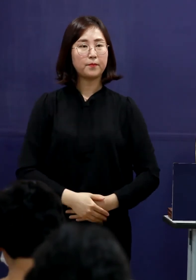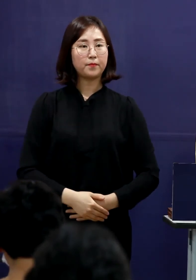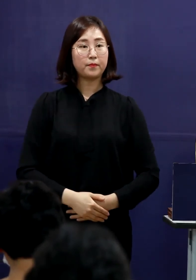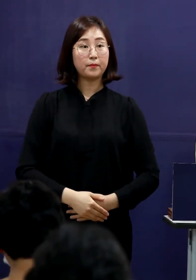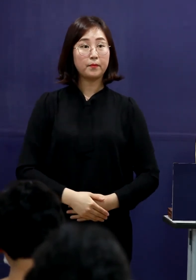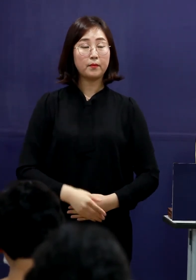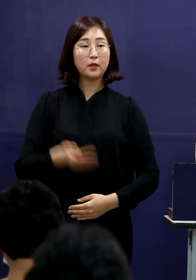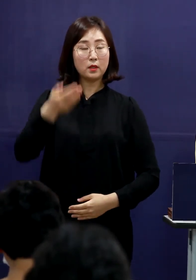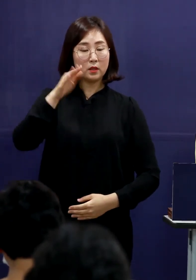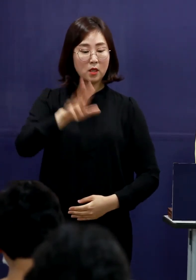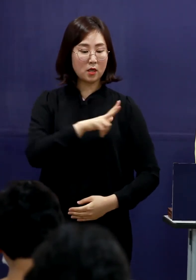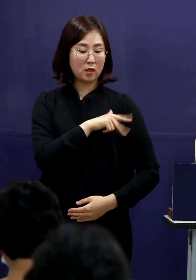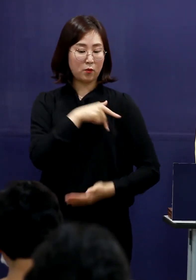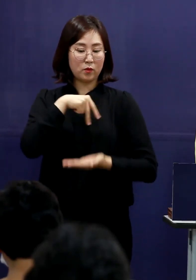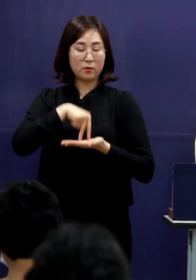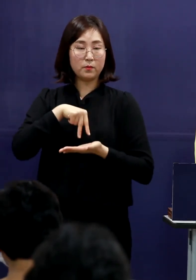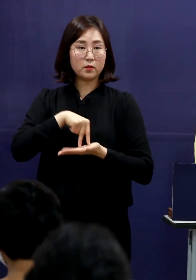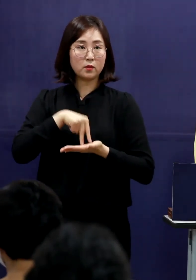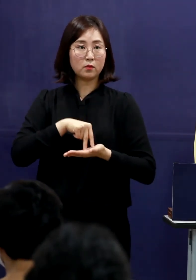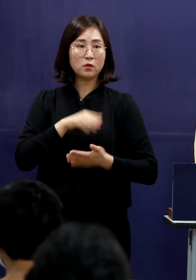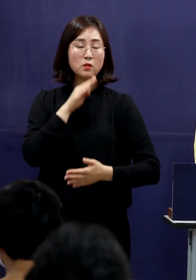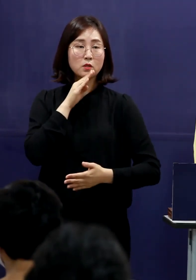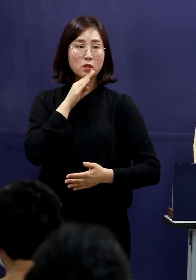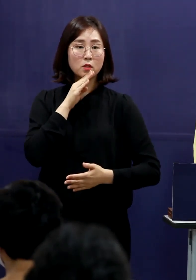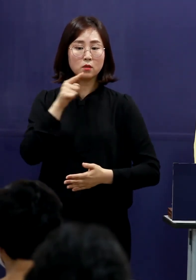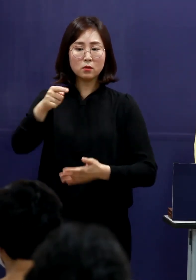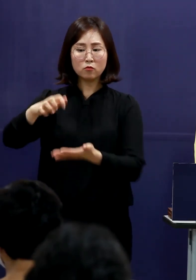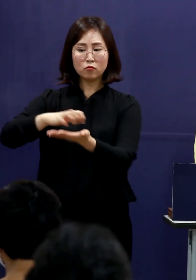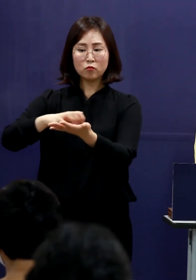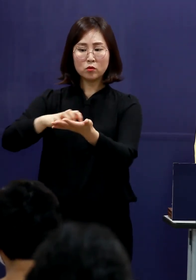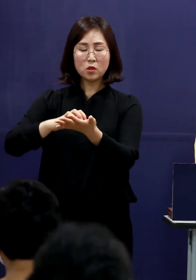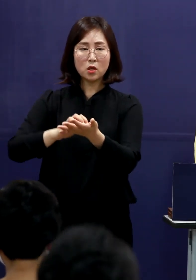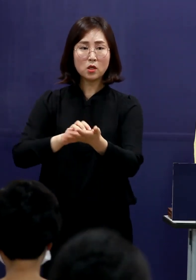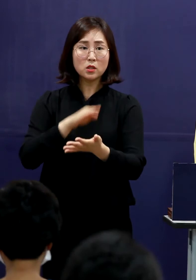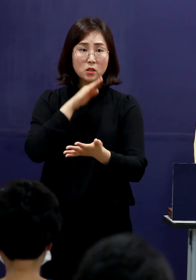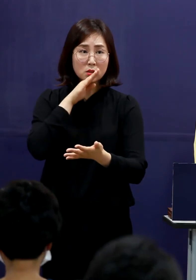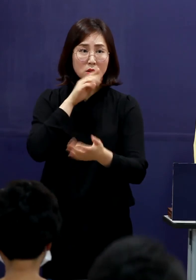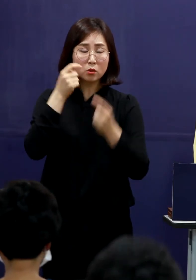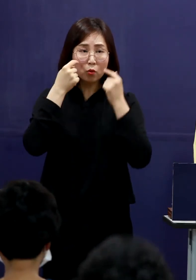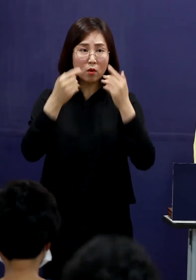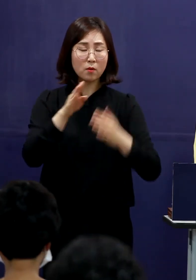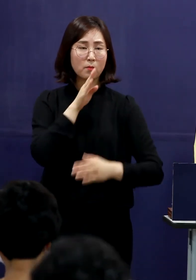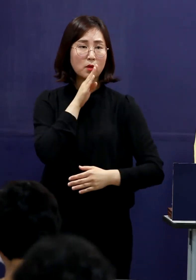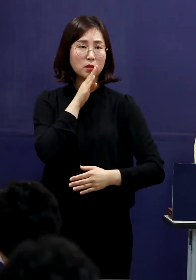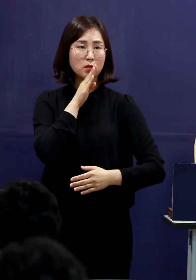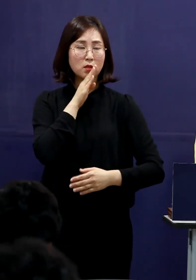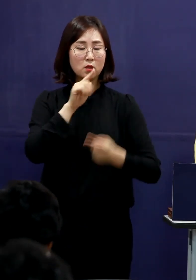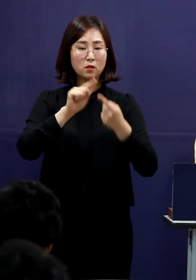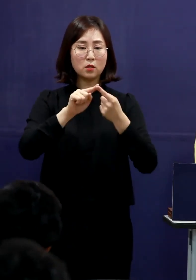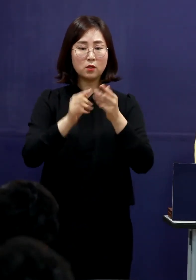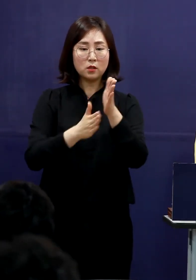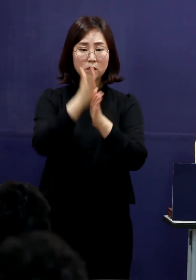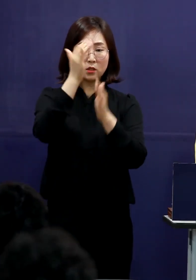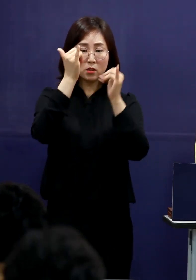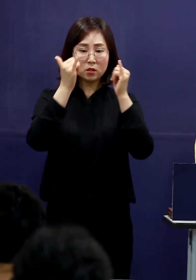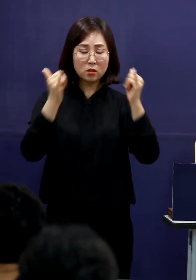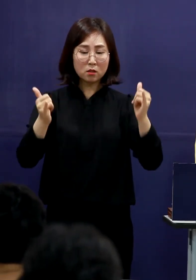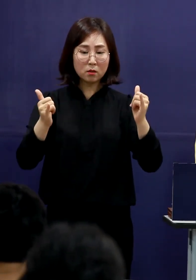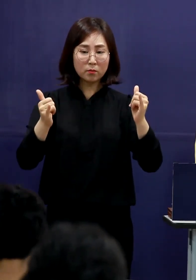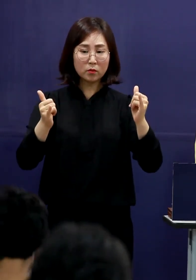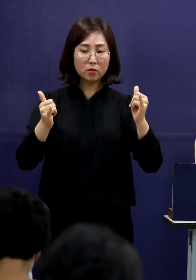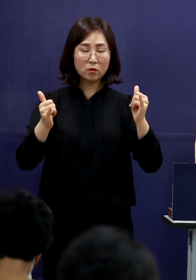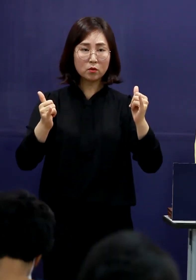원인 입장에서는 실제로 그 통계가 맞는지 시민들로부터 얼마나 호응을 받고 있는지 하는